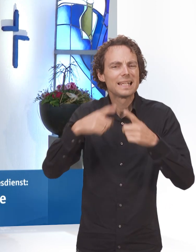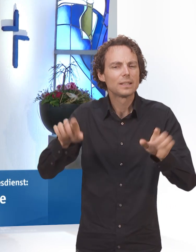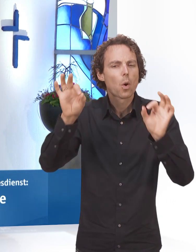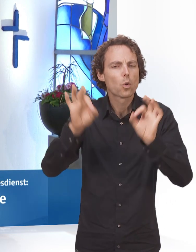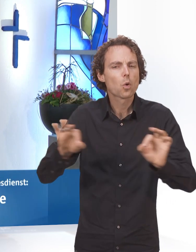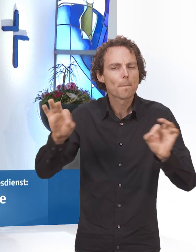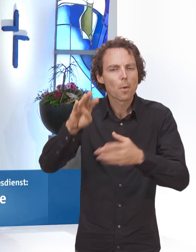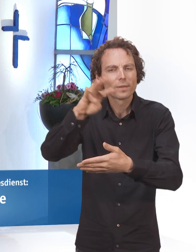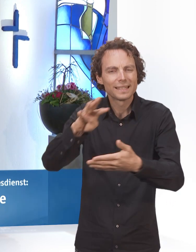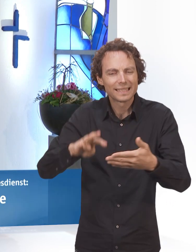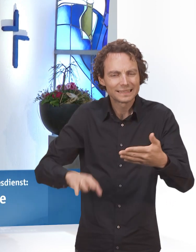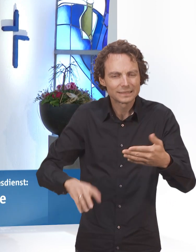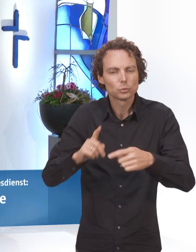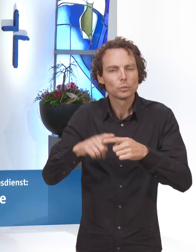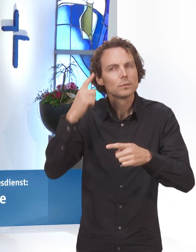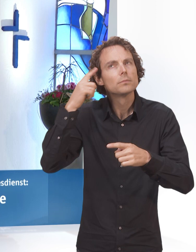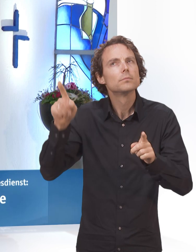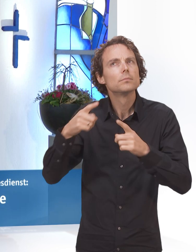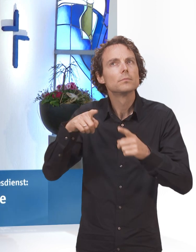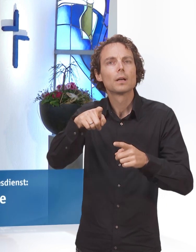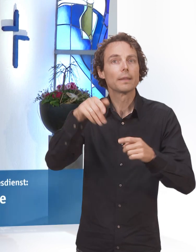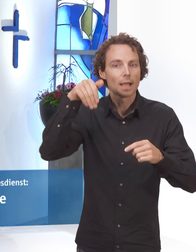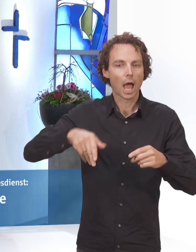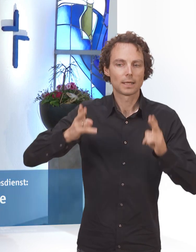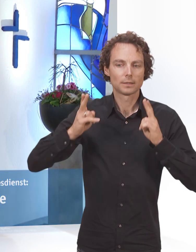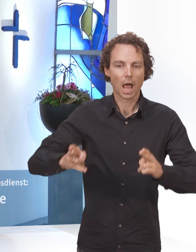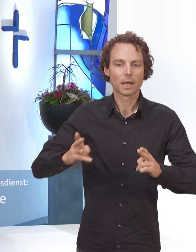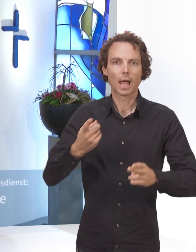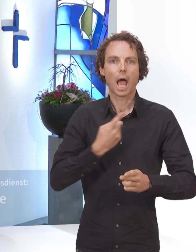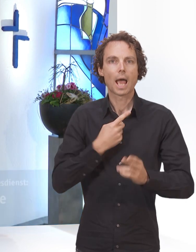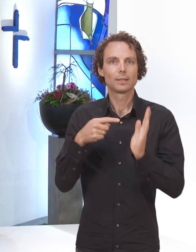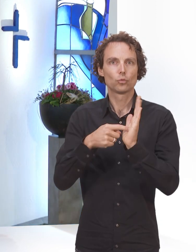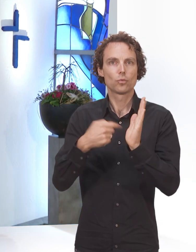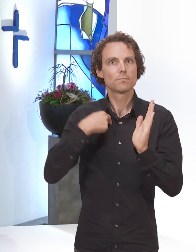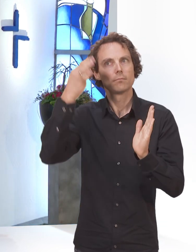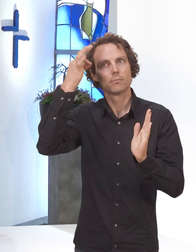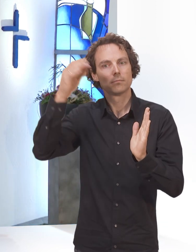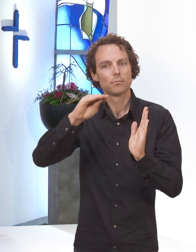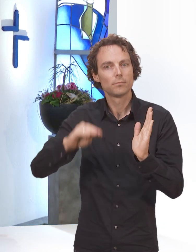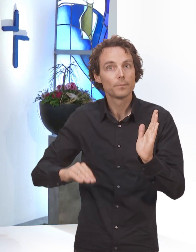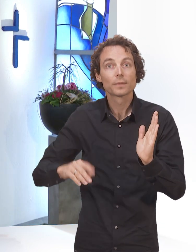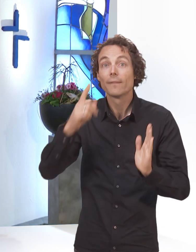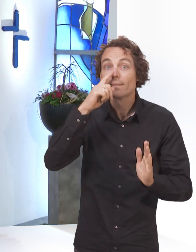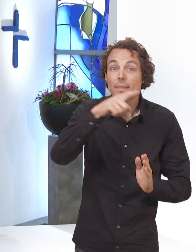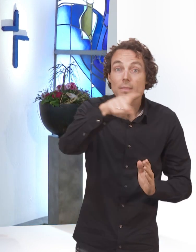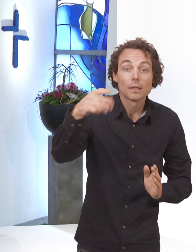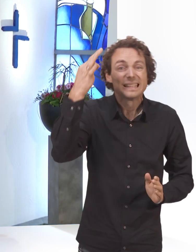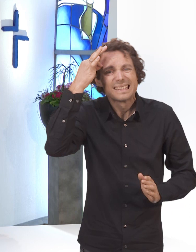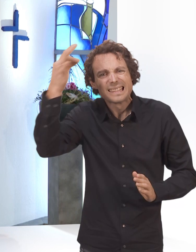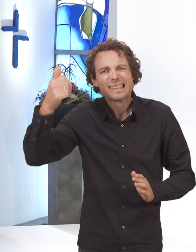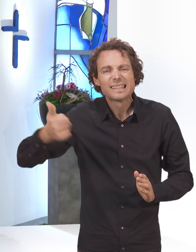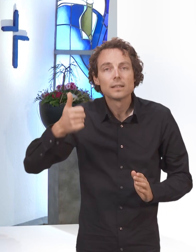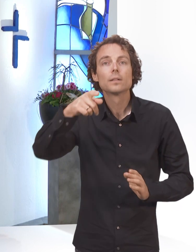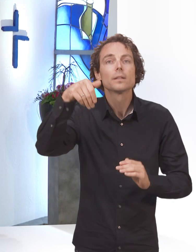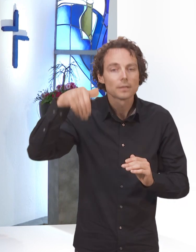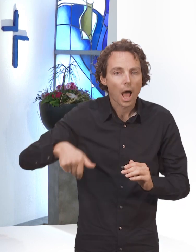dichtest, hast du die Rechte an dem Lied, du bist der Eigentümer. Wenn jemand etwas Geniales erfindet, hat er das Recht, der